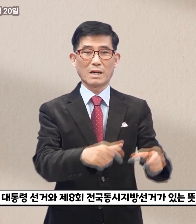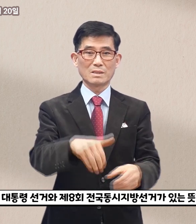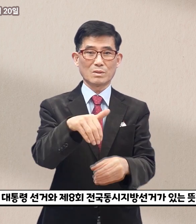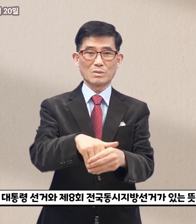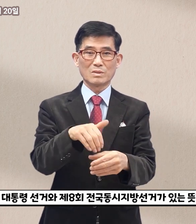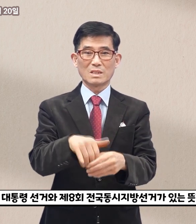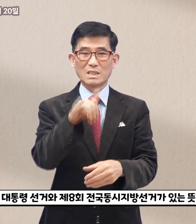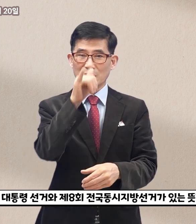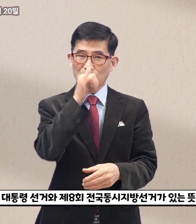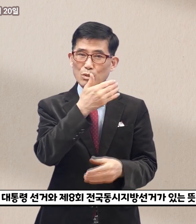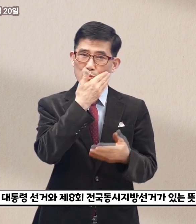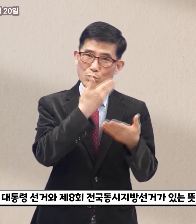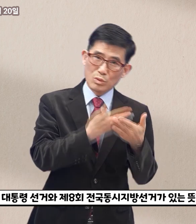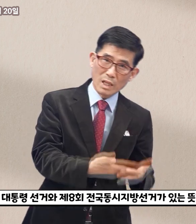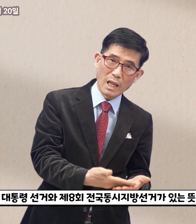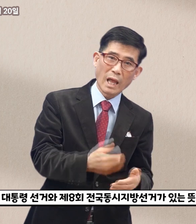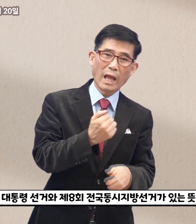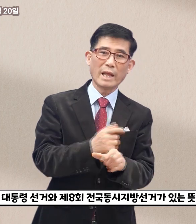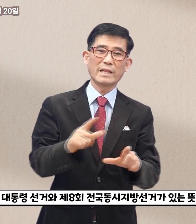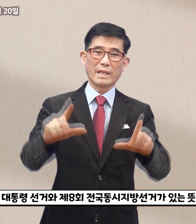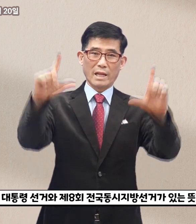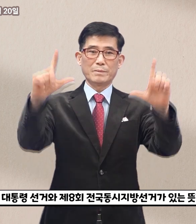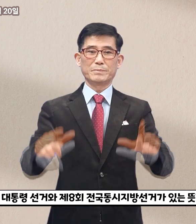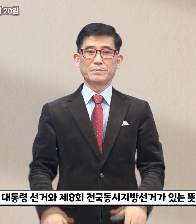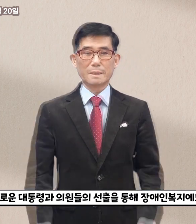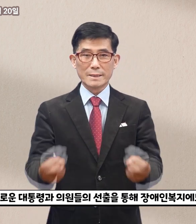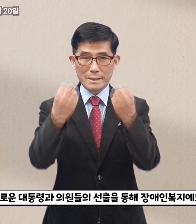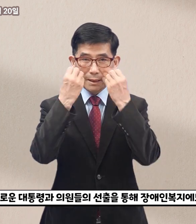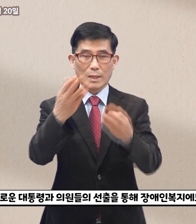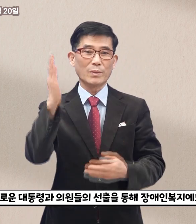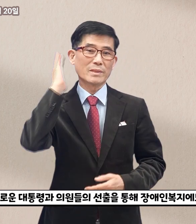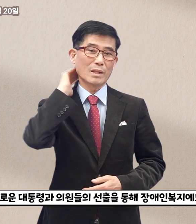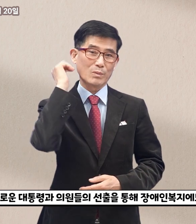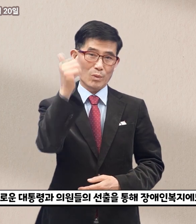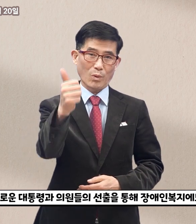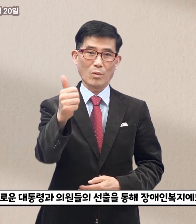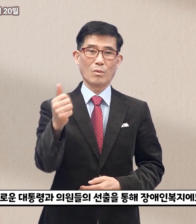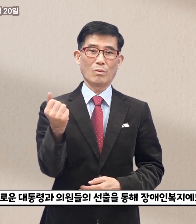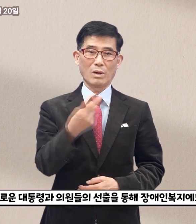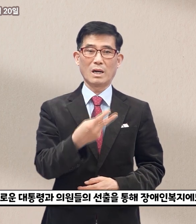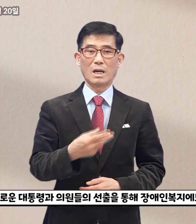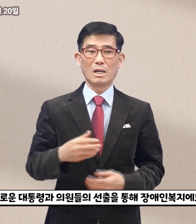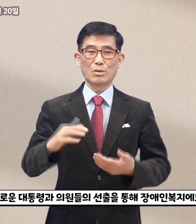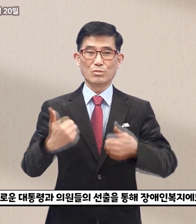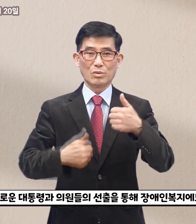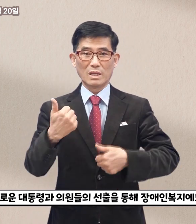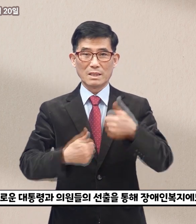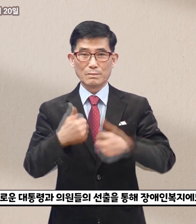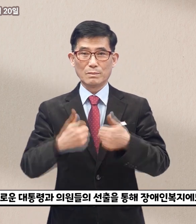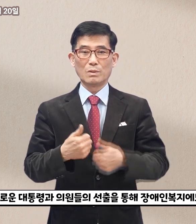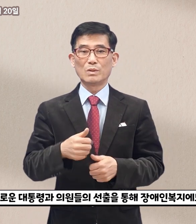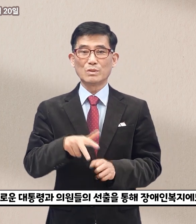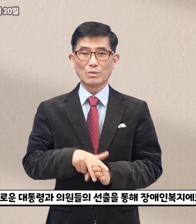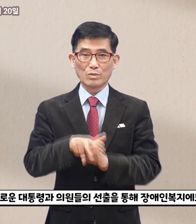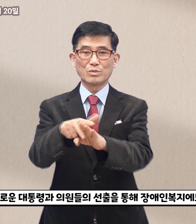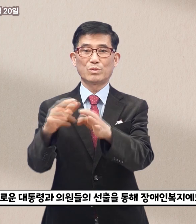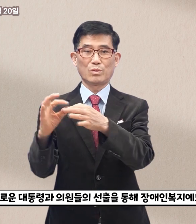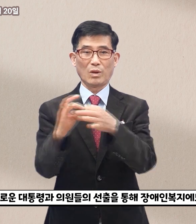뜻깊은 해입니다. 새로운 대통령과 의원들의 선출을 통해